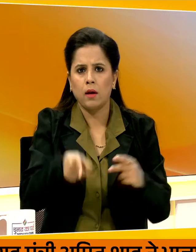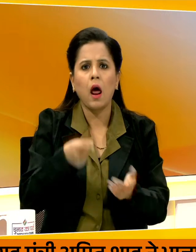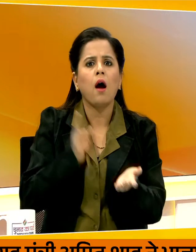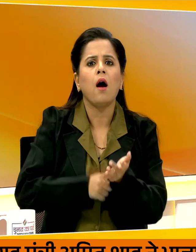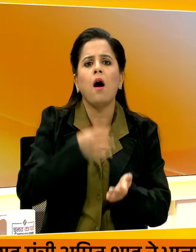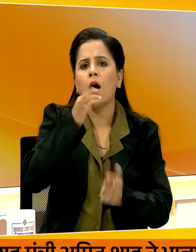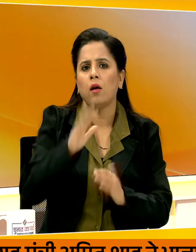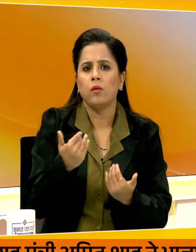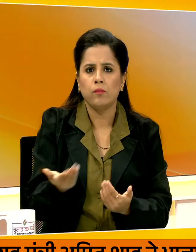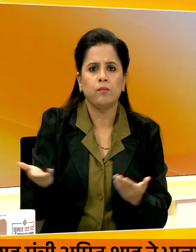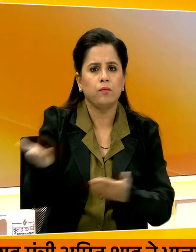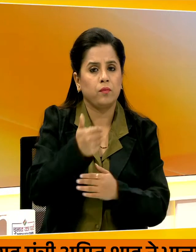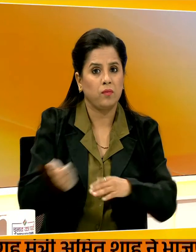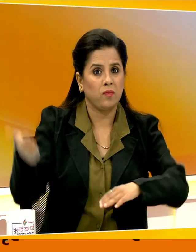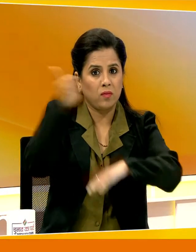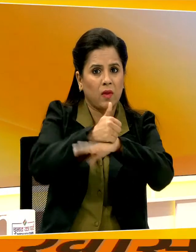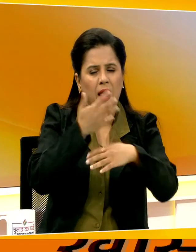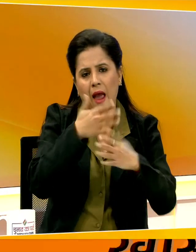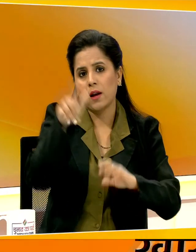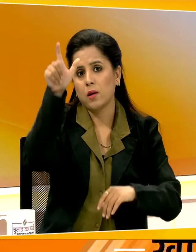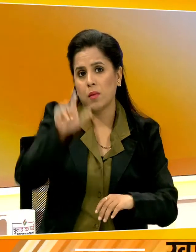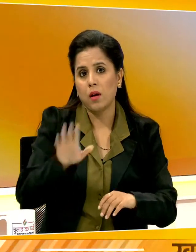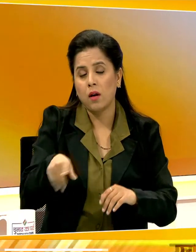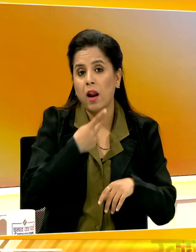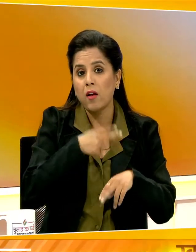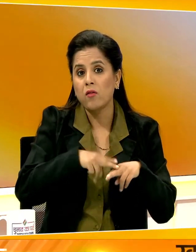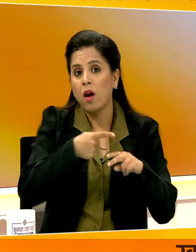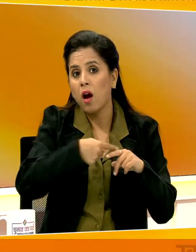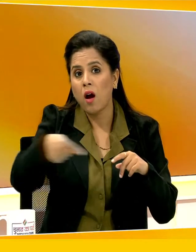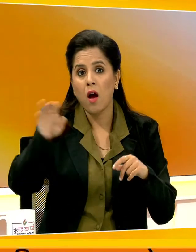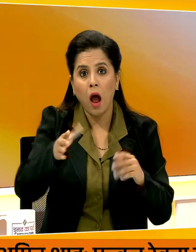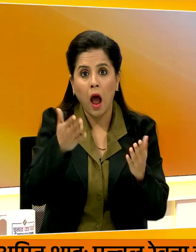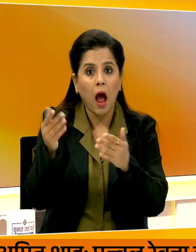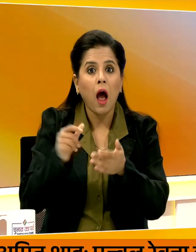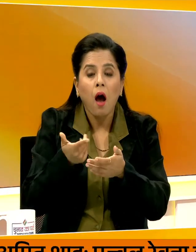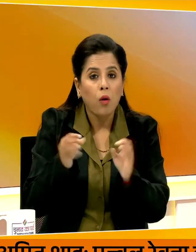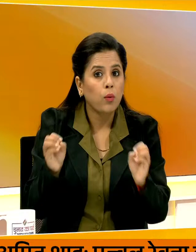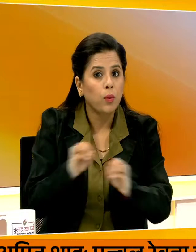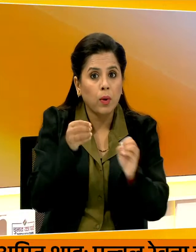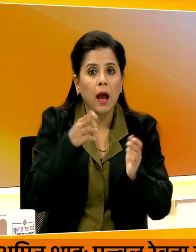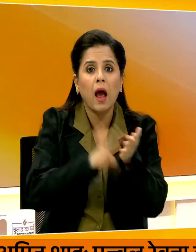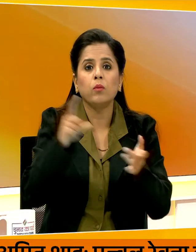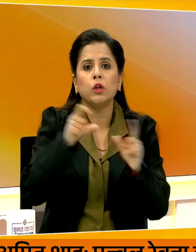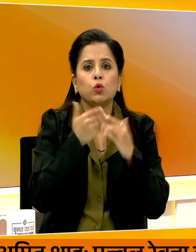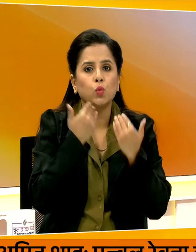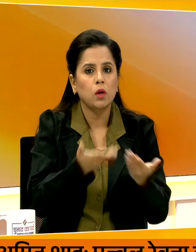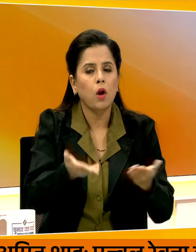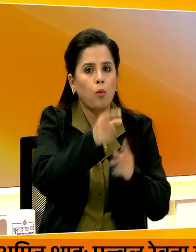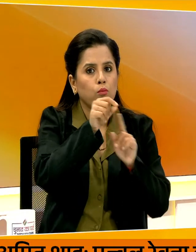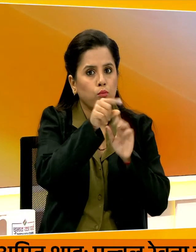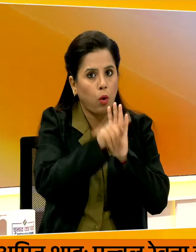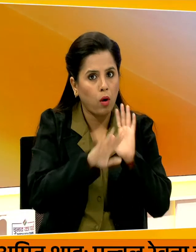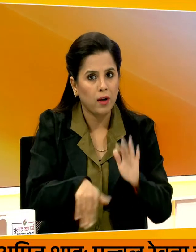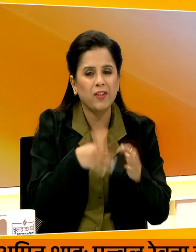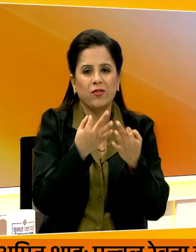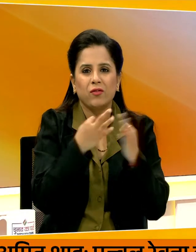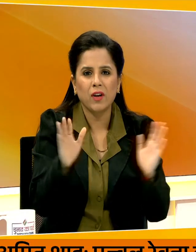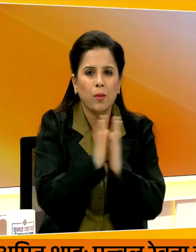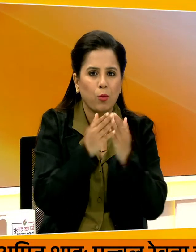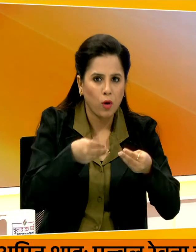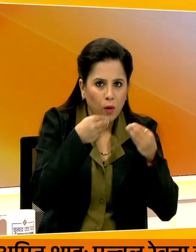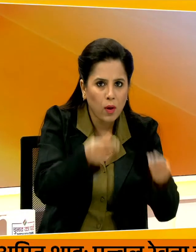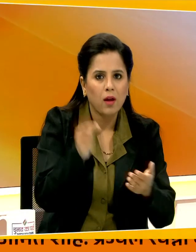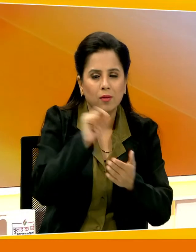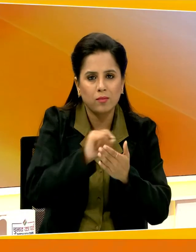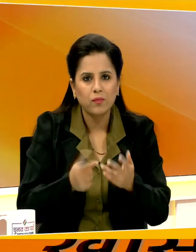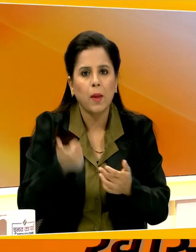हैं कि इस पद पर बैठा कोई भी व्यक्ति लंबे समय तक अनुपलब्ध न हो। एमसीडी स्कूलों में मौजूदा नीतियों के अनुसार मुफ्त पाठ्य पुस्तकें, लेखन